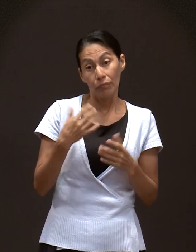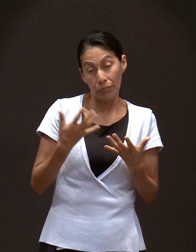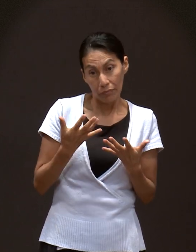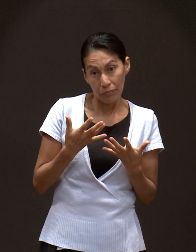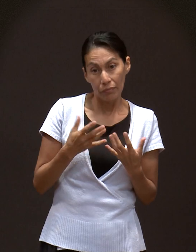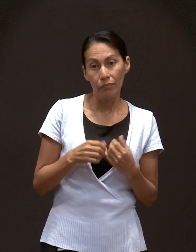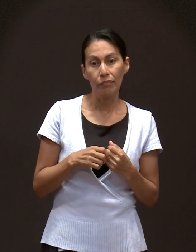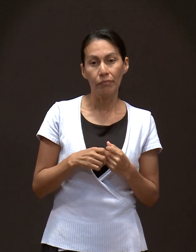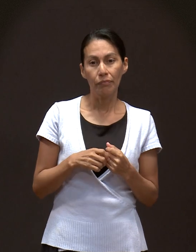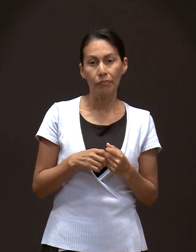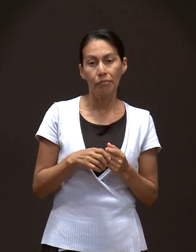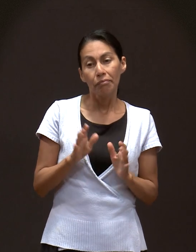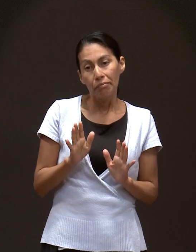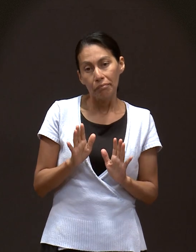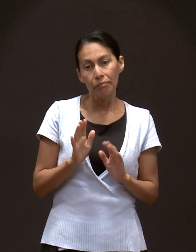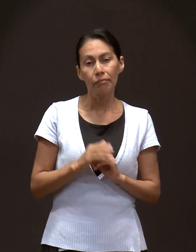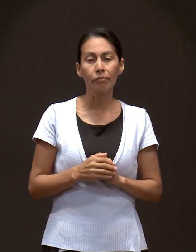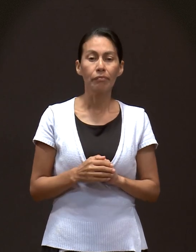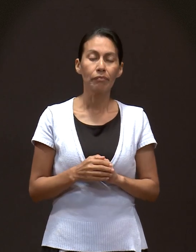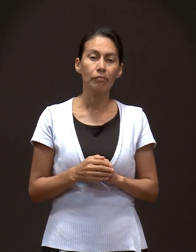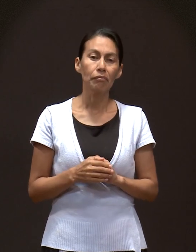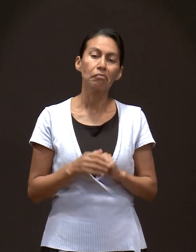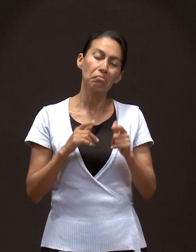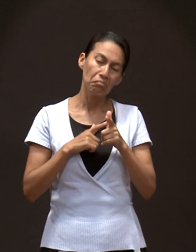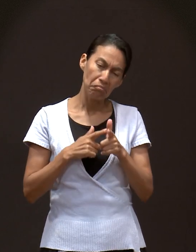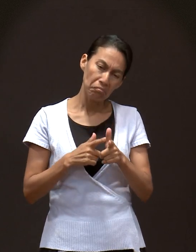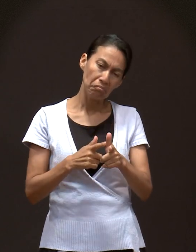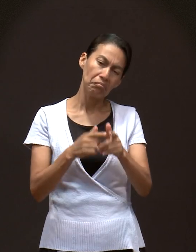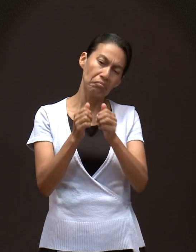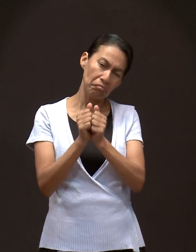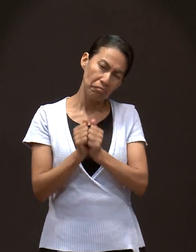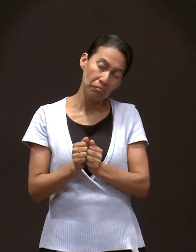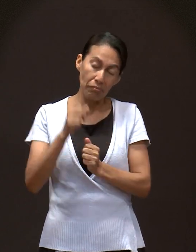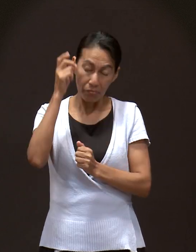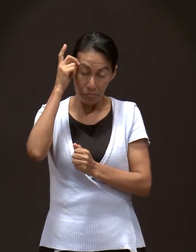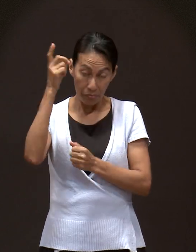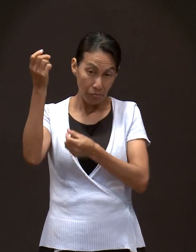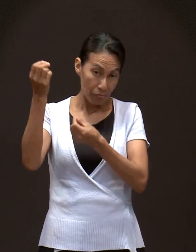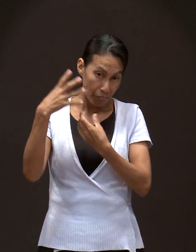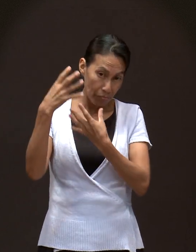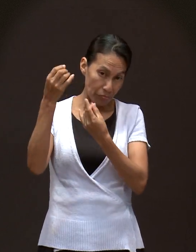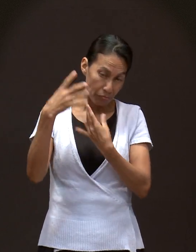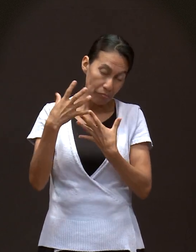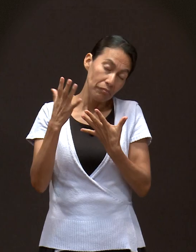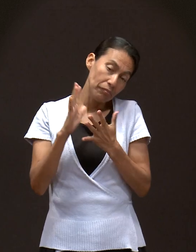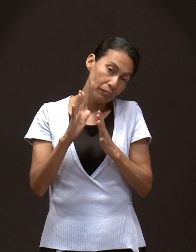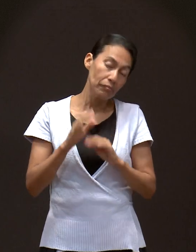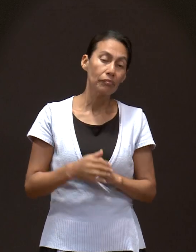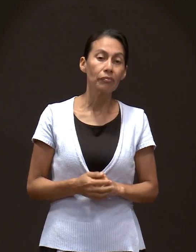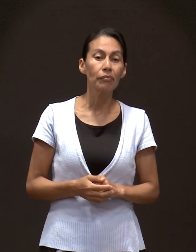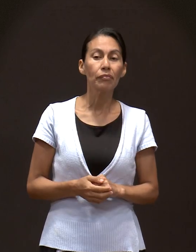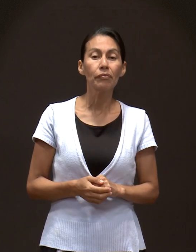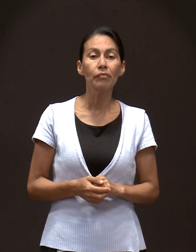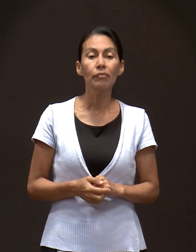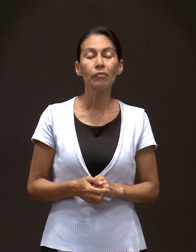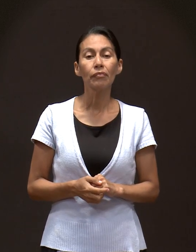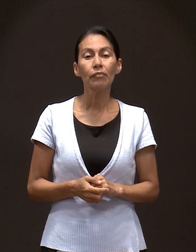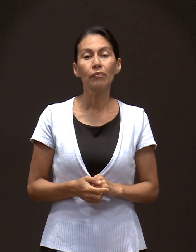hicimos nuestra parte. Y dije, bueno, aquí vamos a seguir, de alguna manera Dios va a proveer.